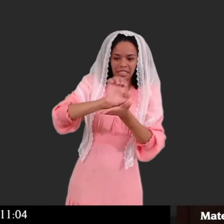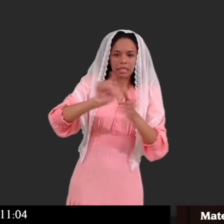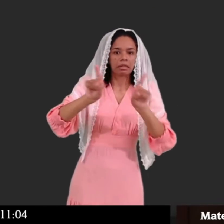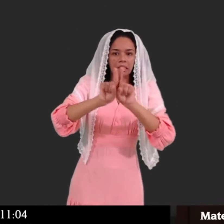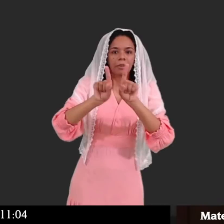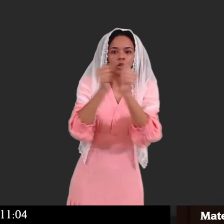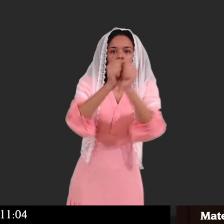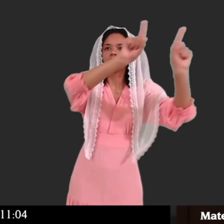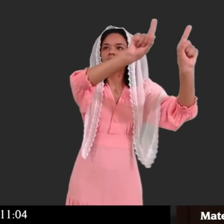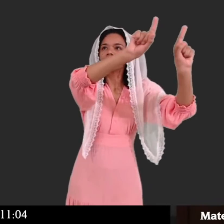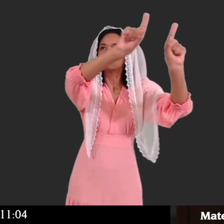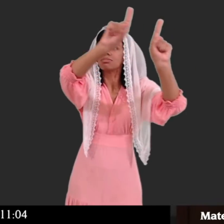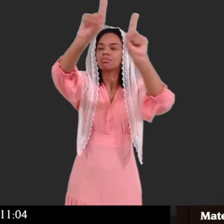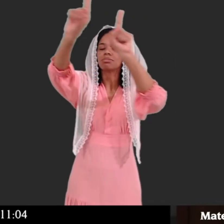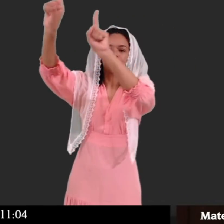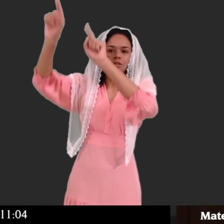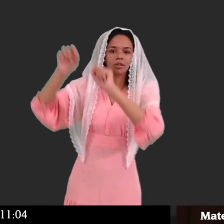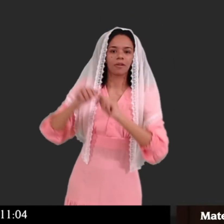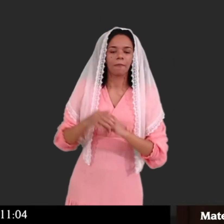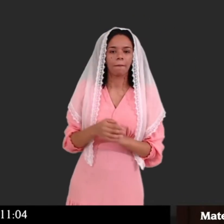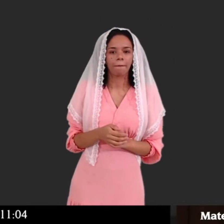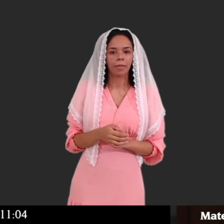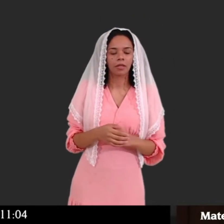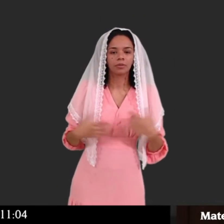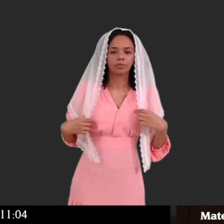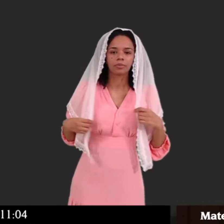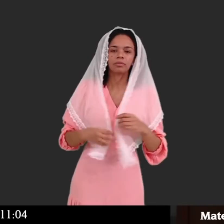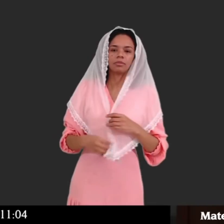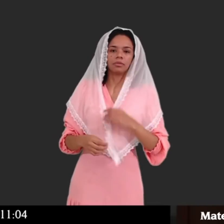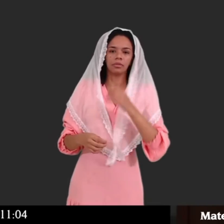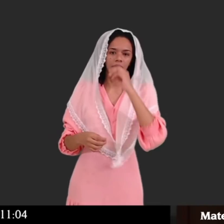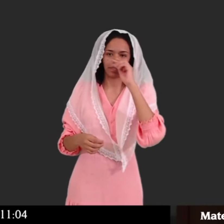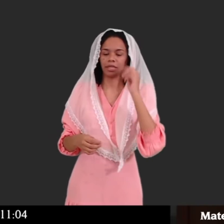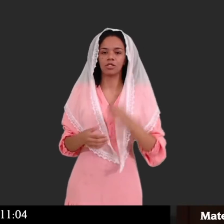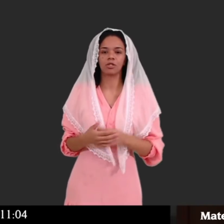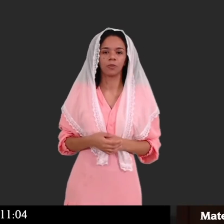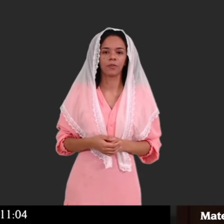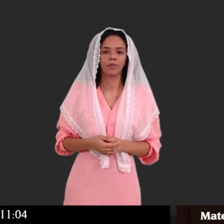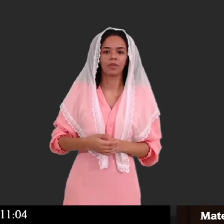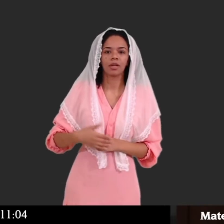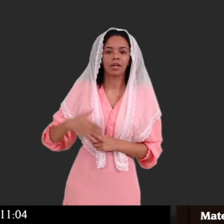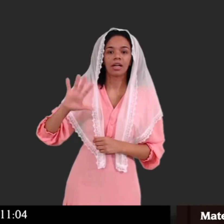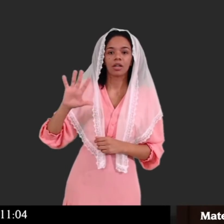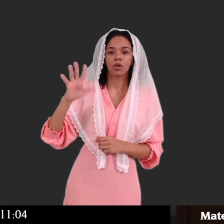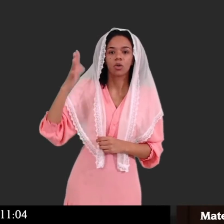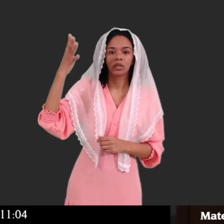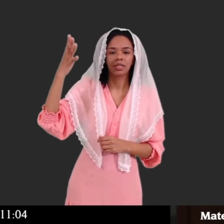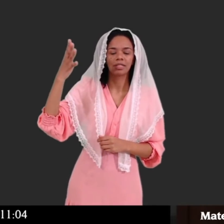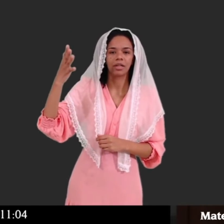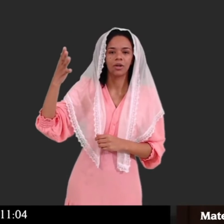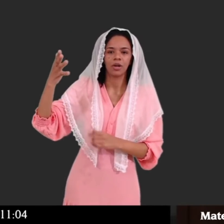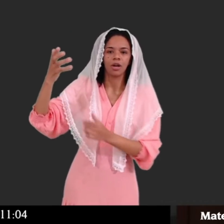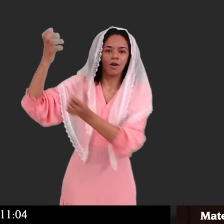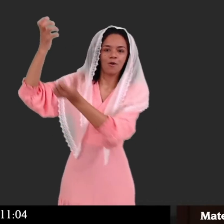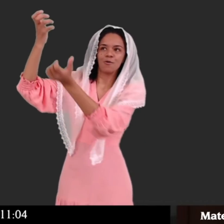tão viva, tão viva. Um dia o Senhor passou por lá e levou ele embora. Um carro de fogo